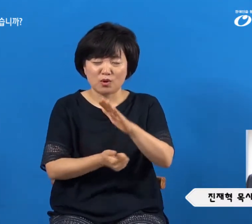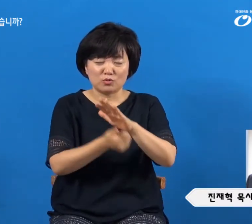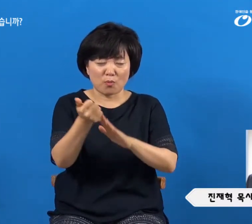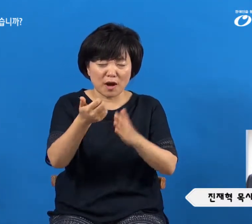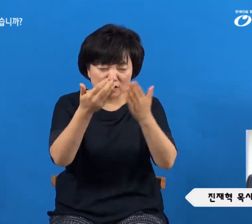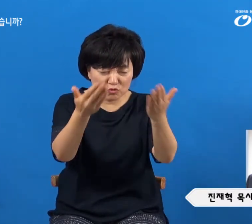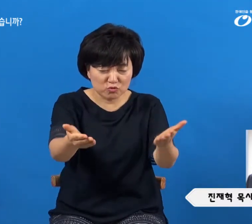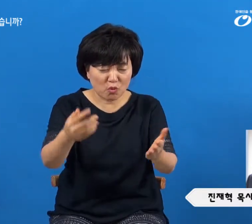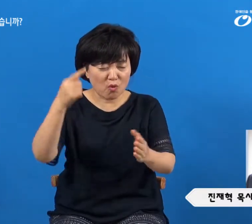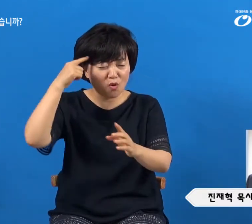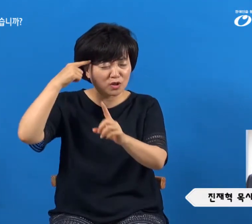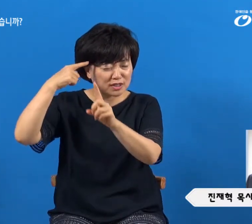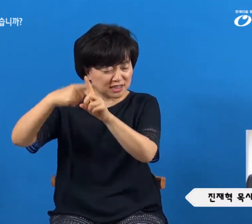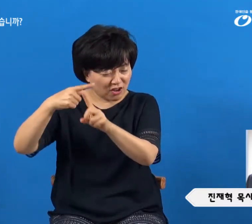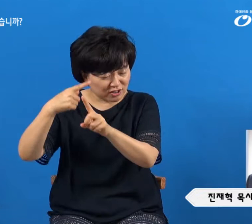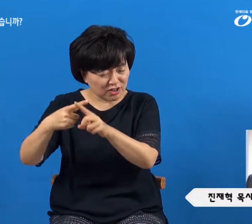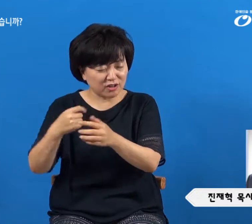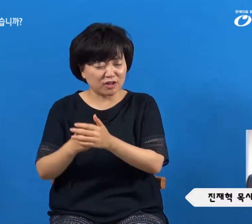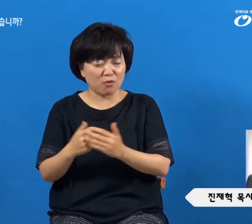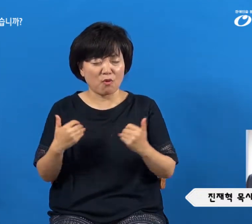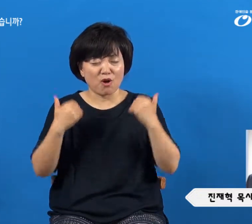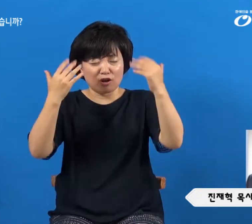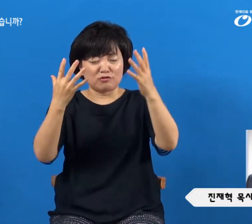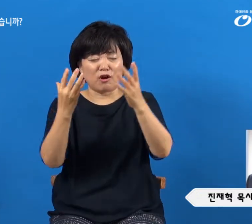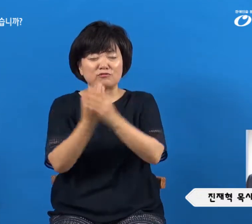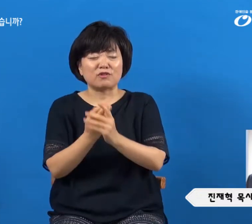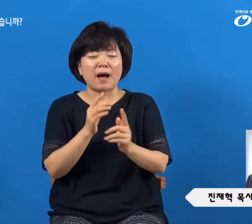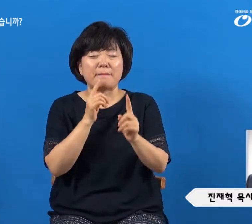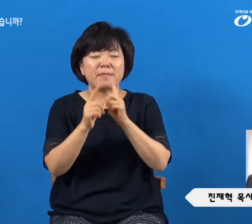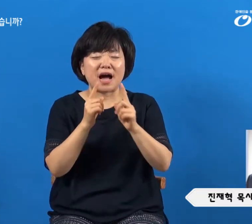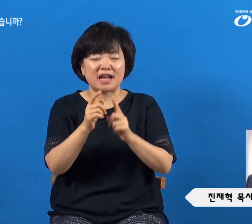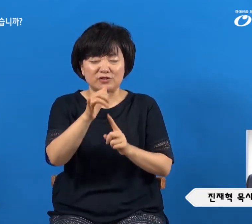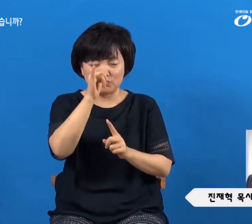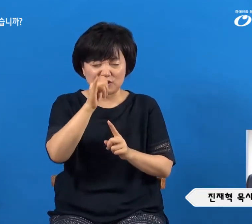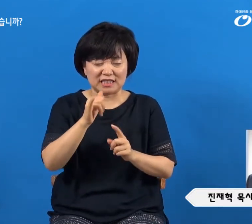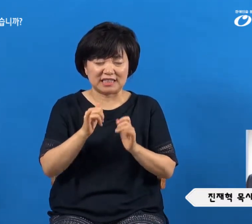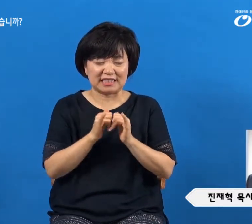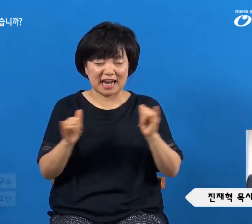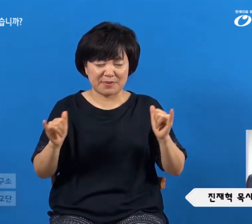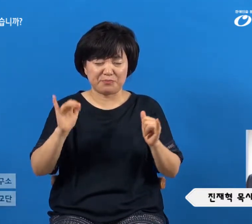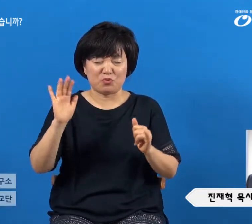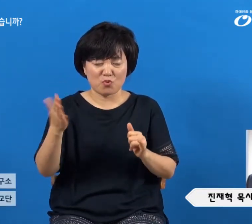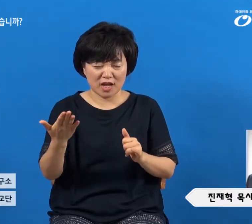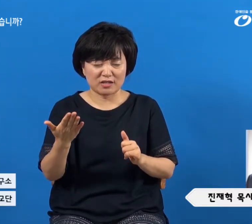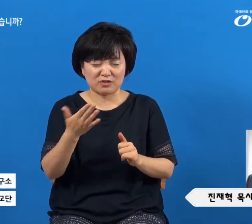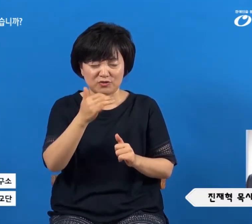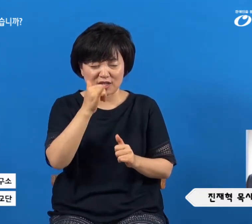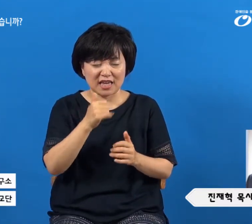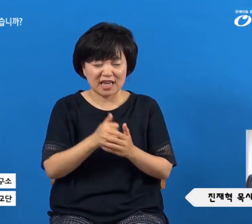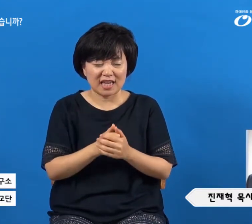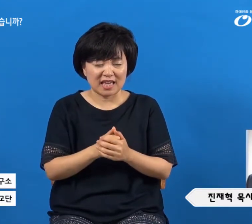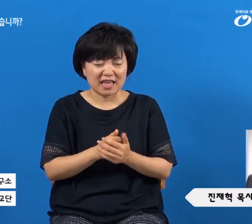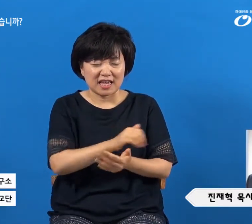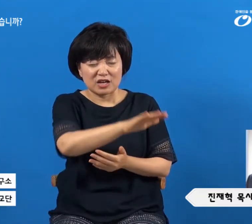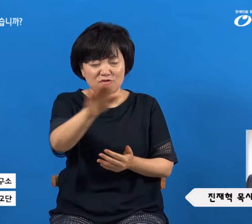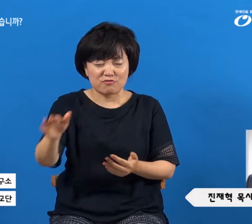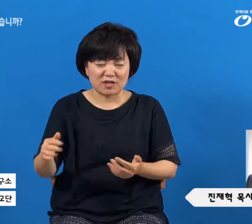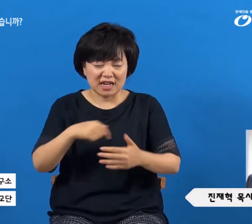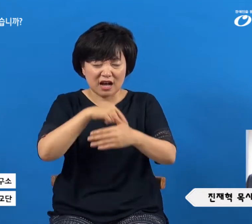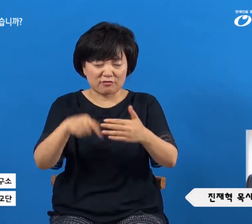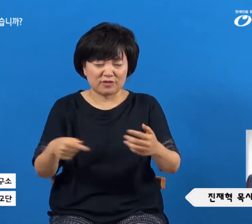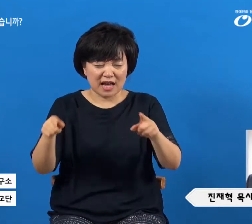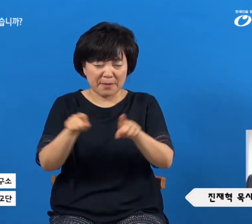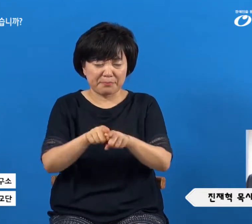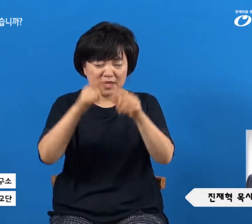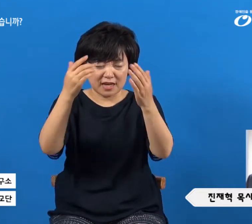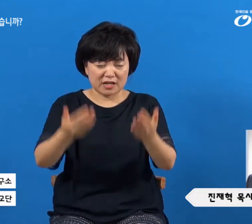주며 긍정적이며 성숙한 말을 하는 하나님의 사람들이 되도록 주님 우리 가운데